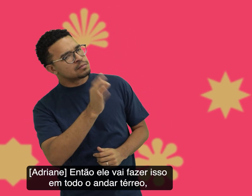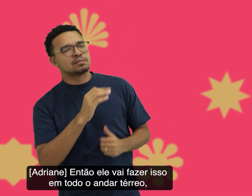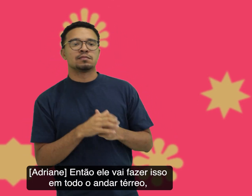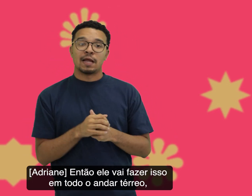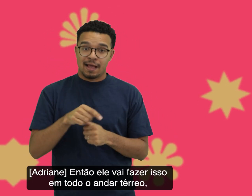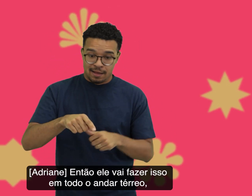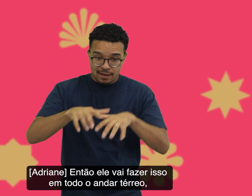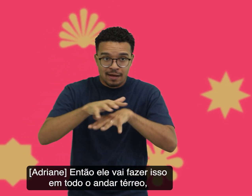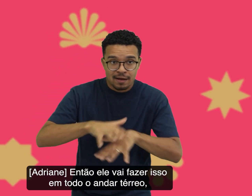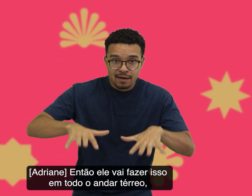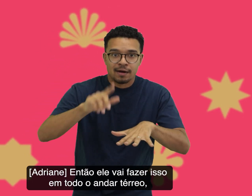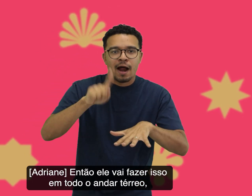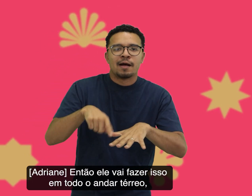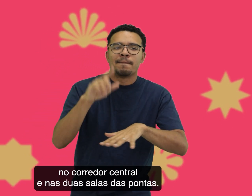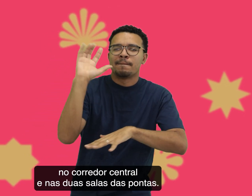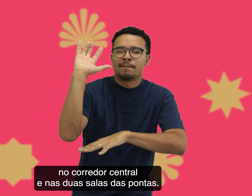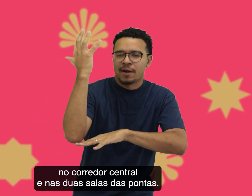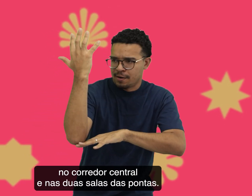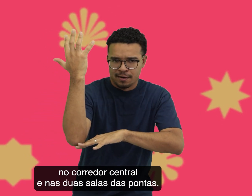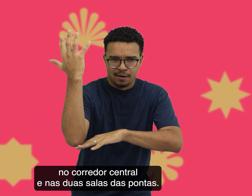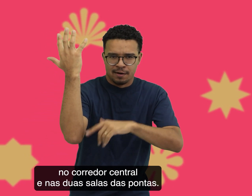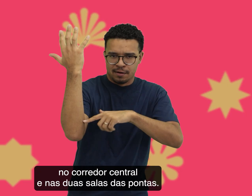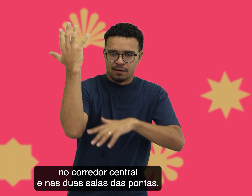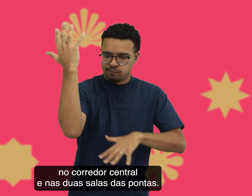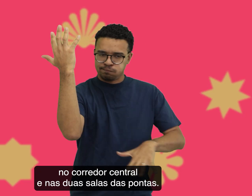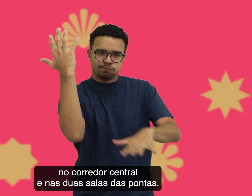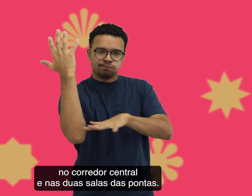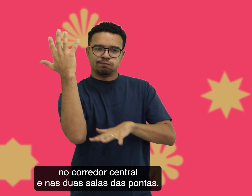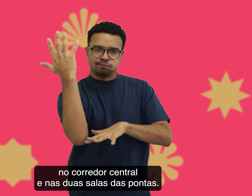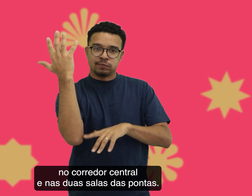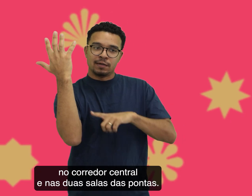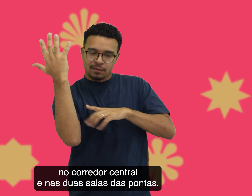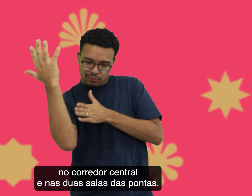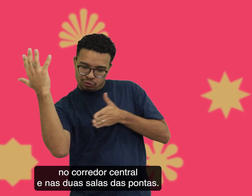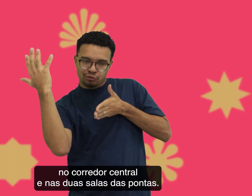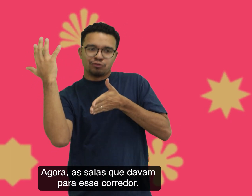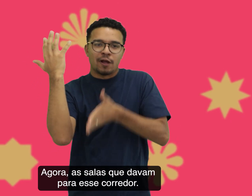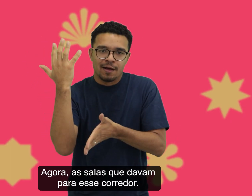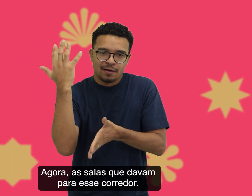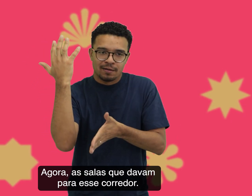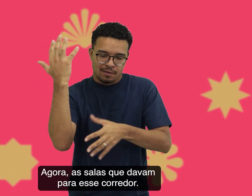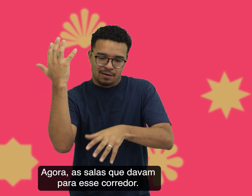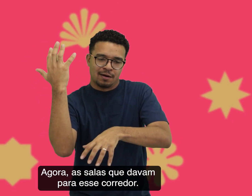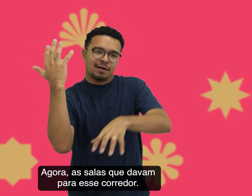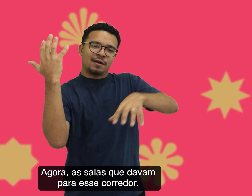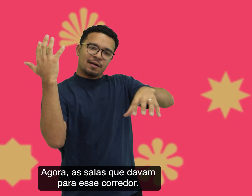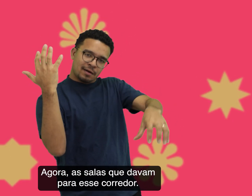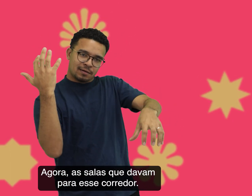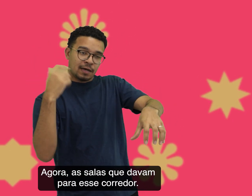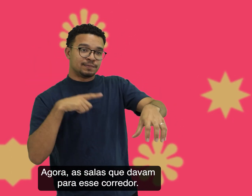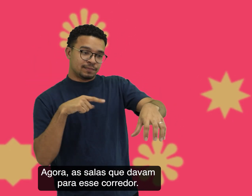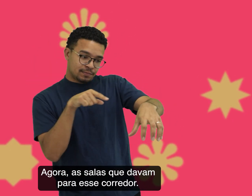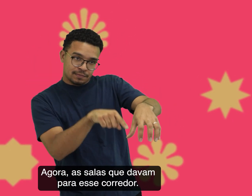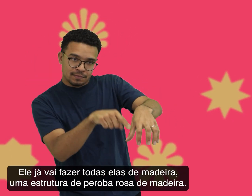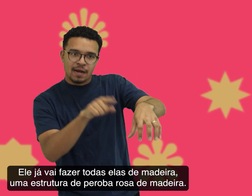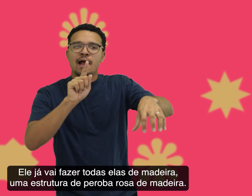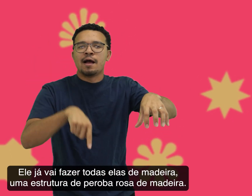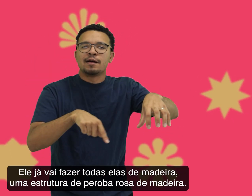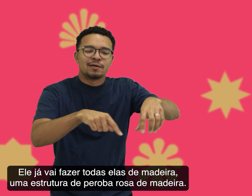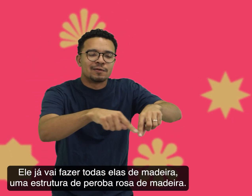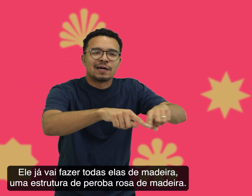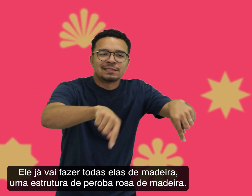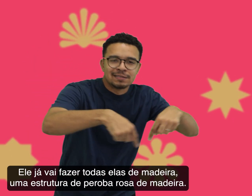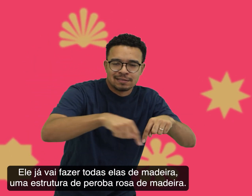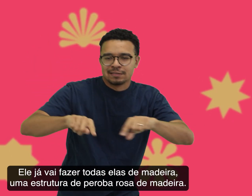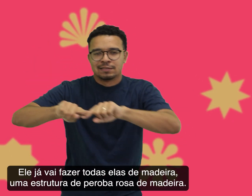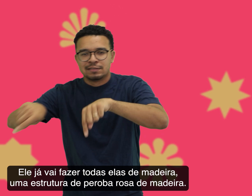isso em todo o andar térreo, no corredor central e nas duas salas das pontas. Agora, as salas que davam para esse